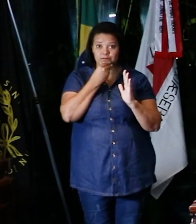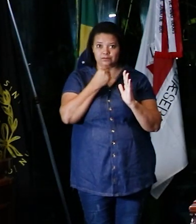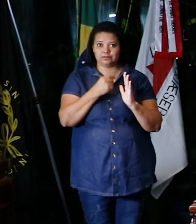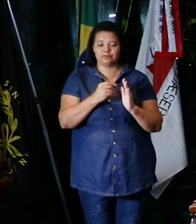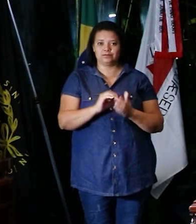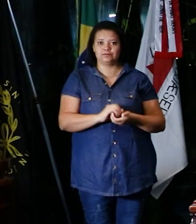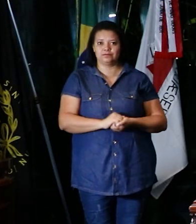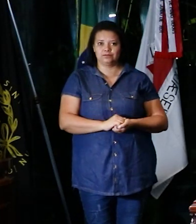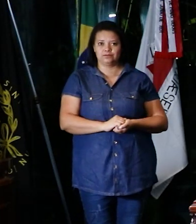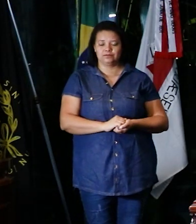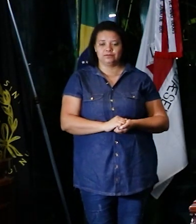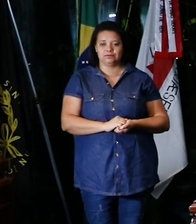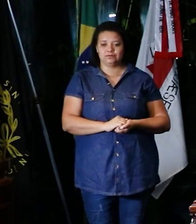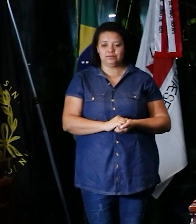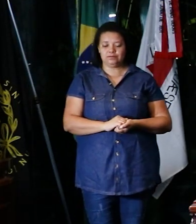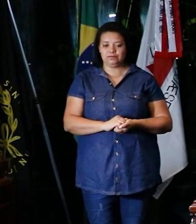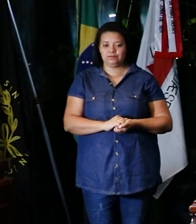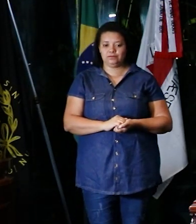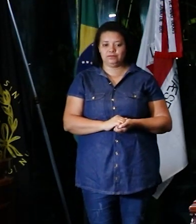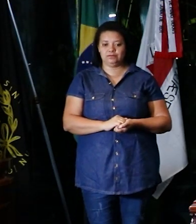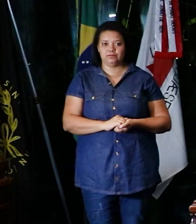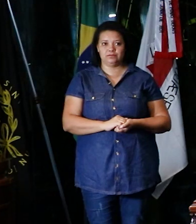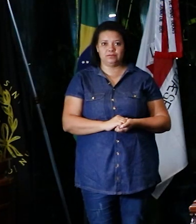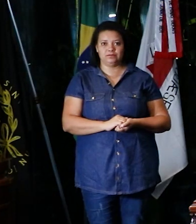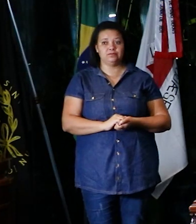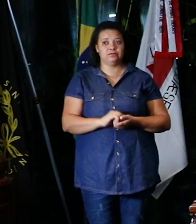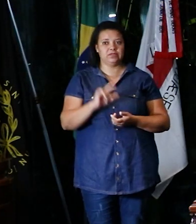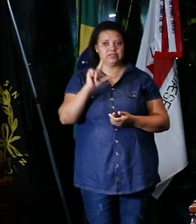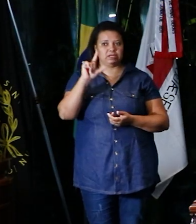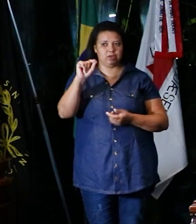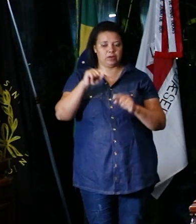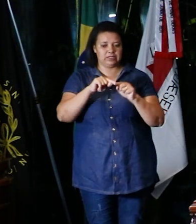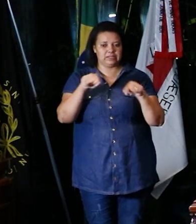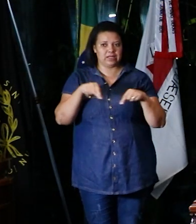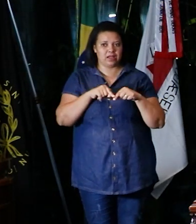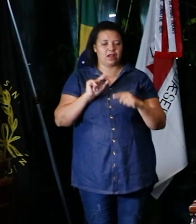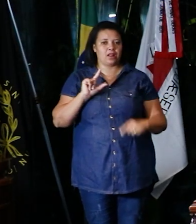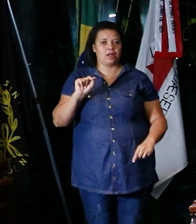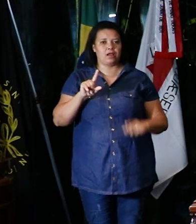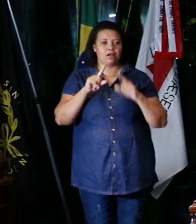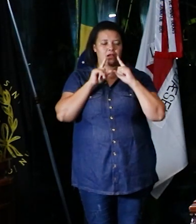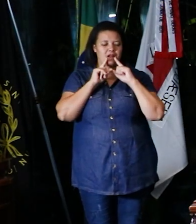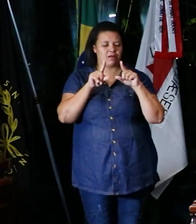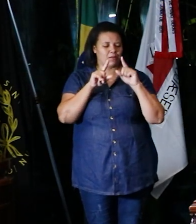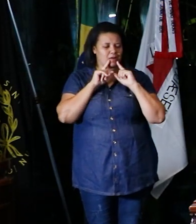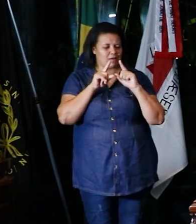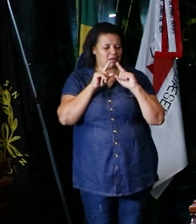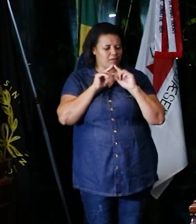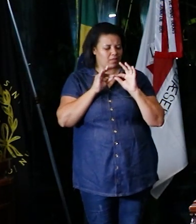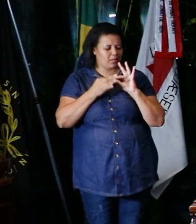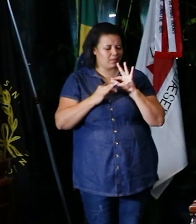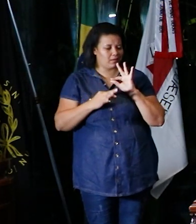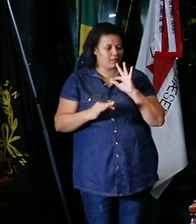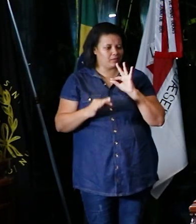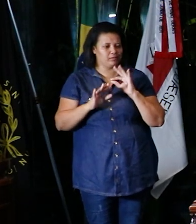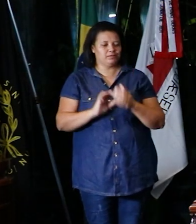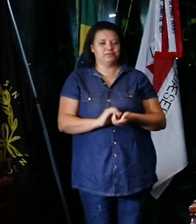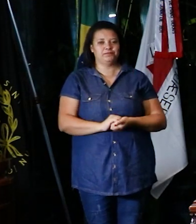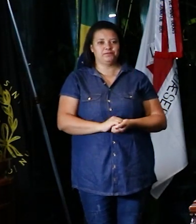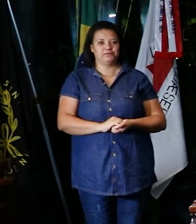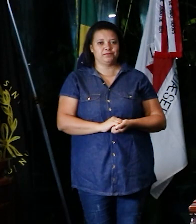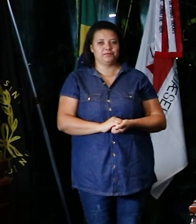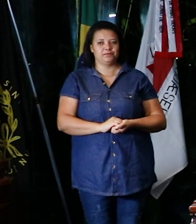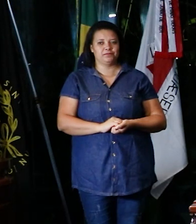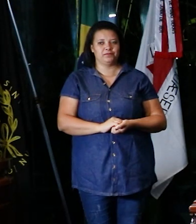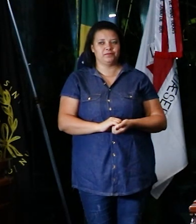que saiu da sala comigo e resmungando demais com